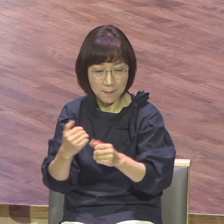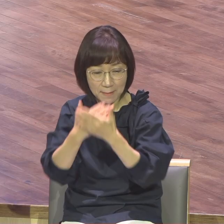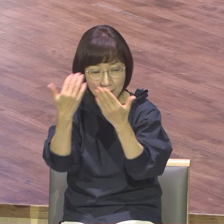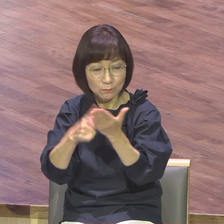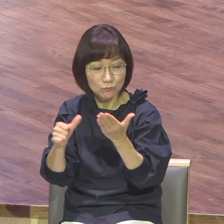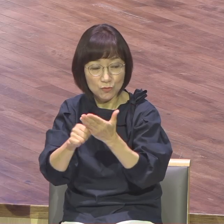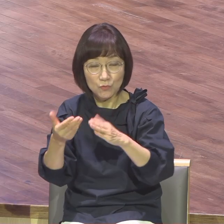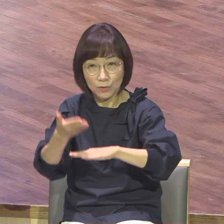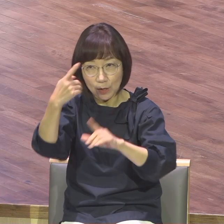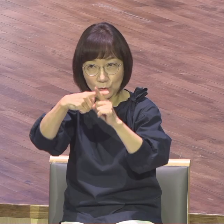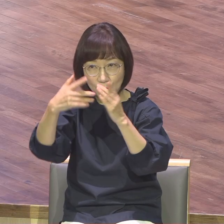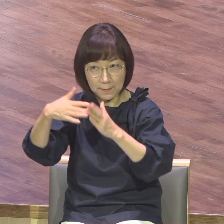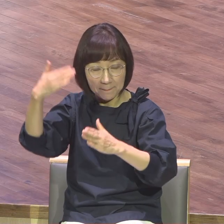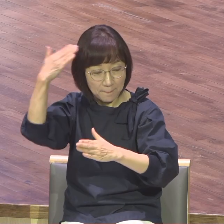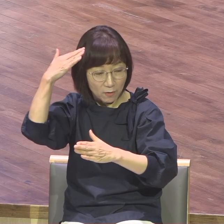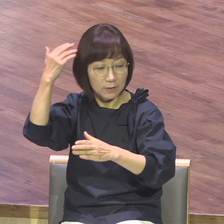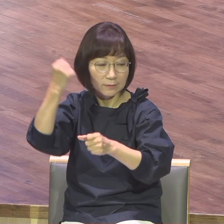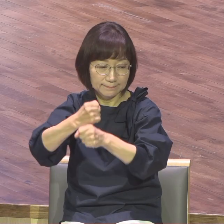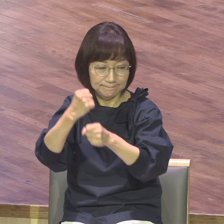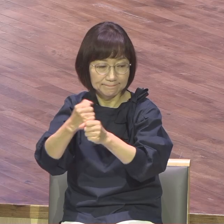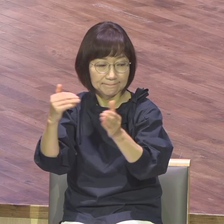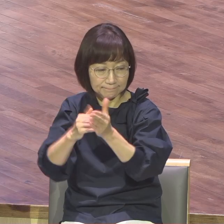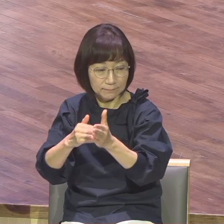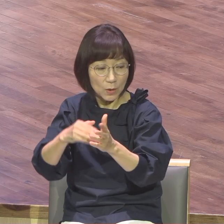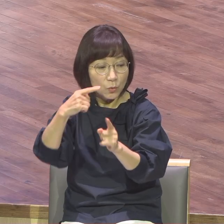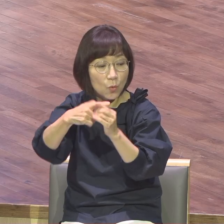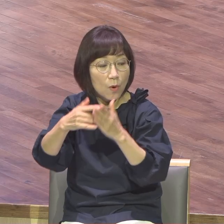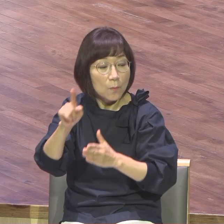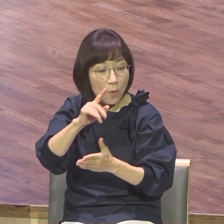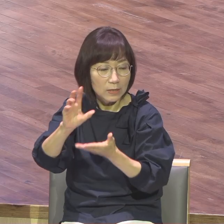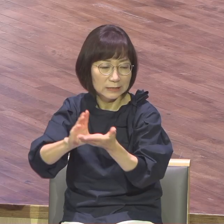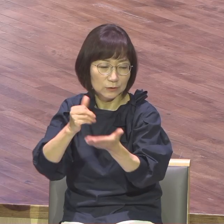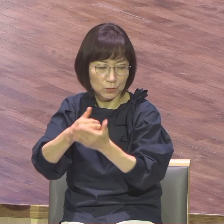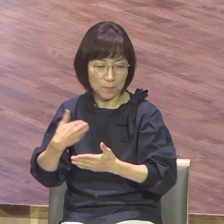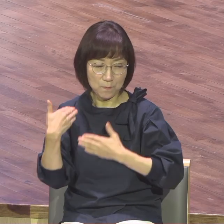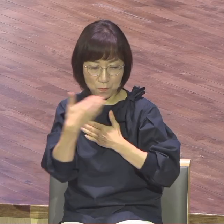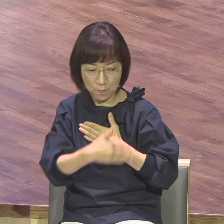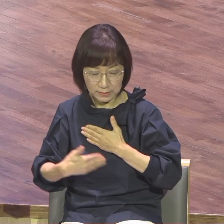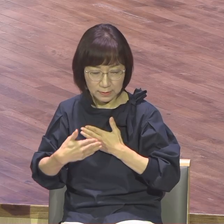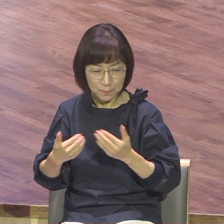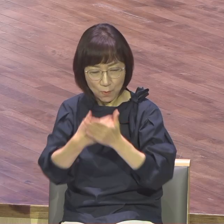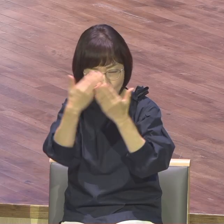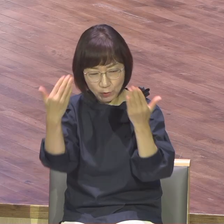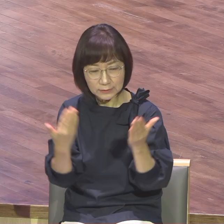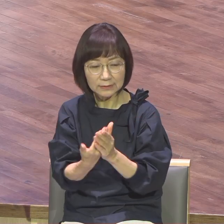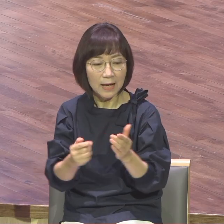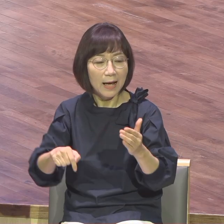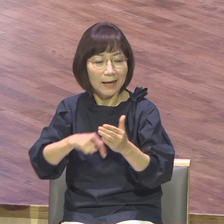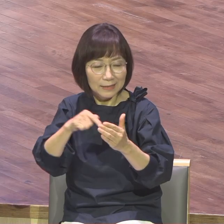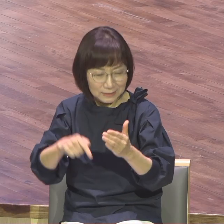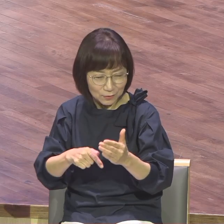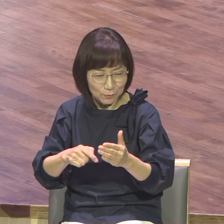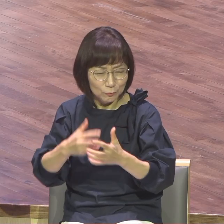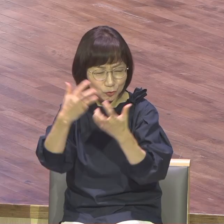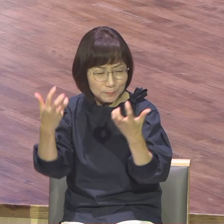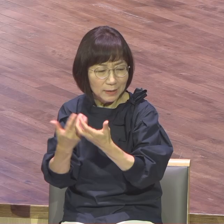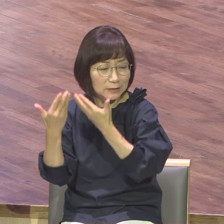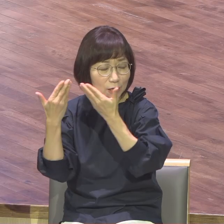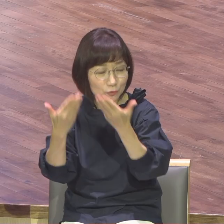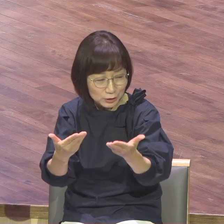교회의 머리로 삼으셨느니라. 교회는 그의 몸이니 만물 안에서 만물을 충만하게 하시는 이의